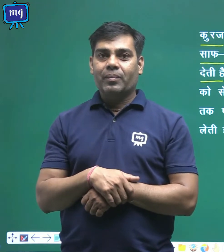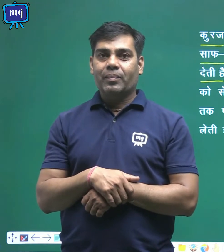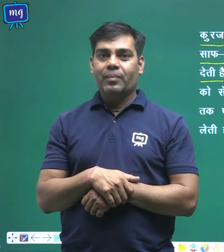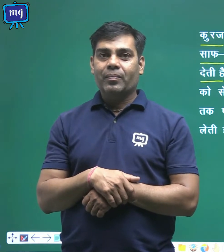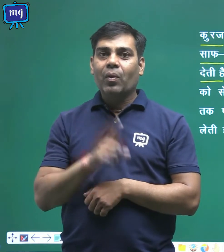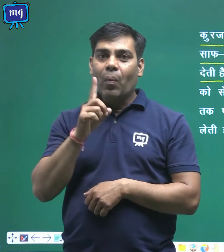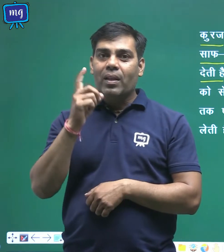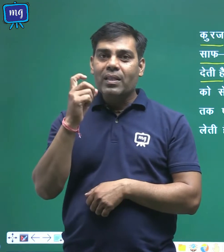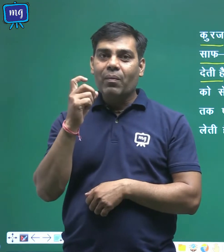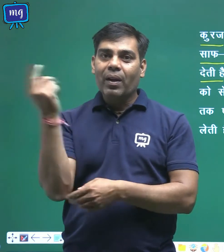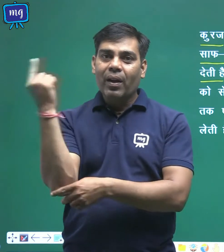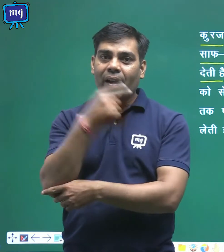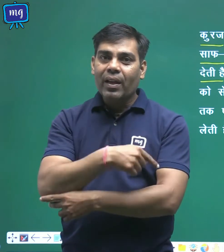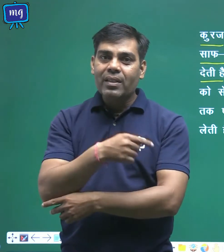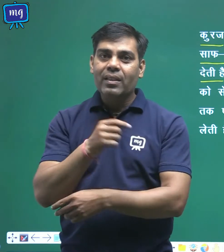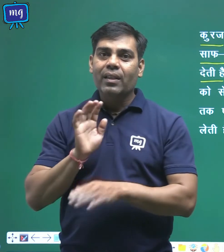17 दिन तक